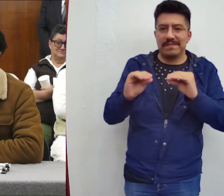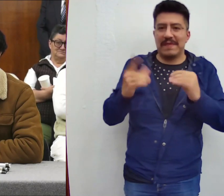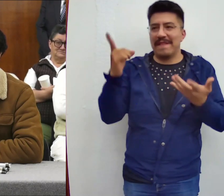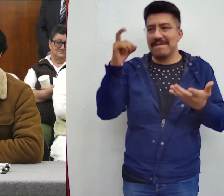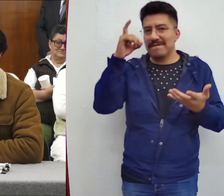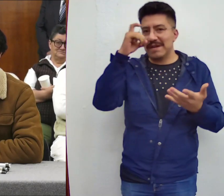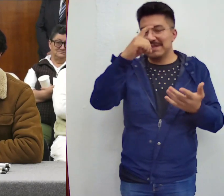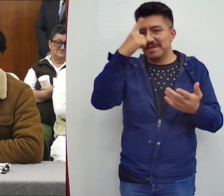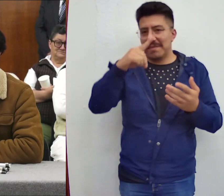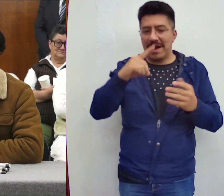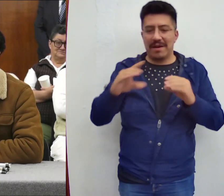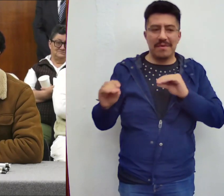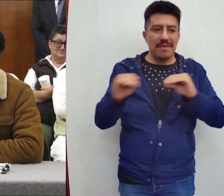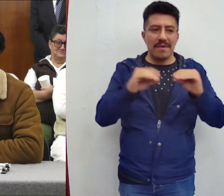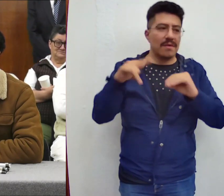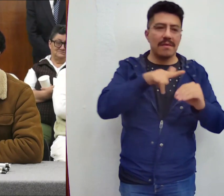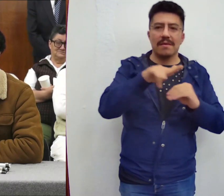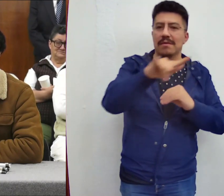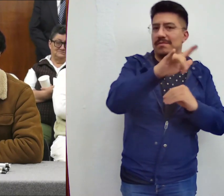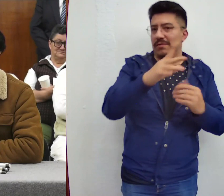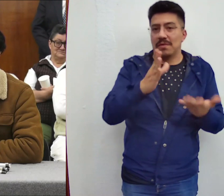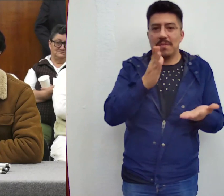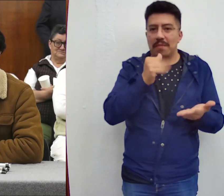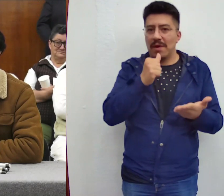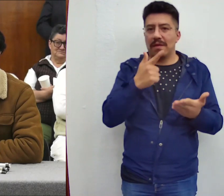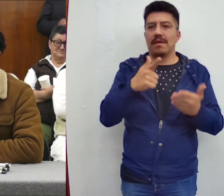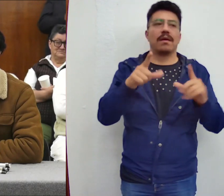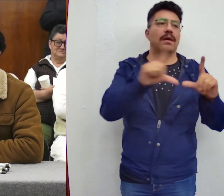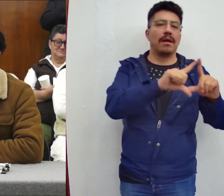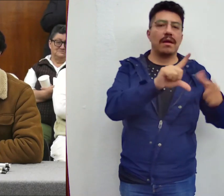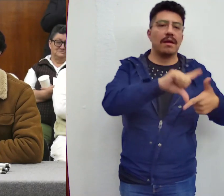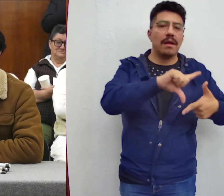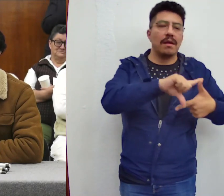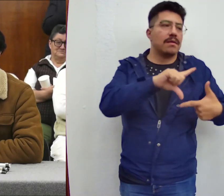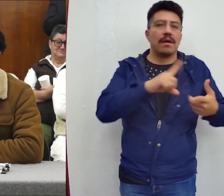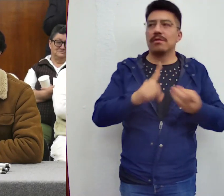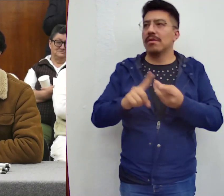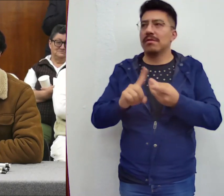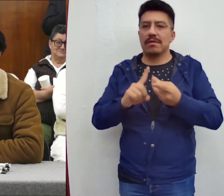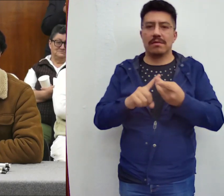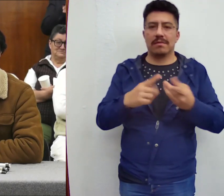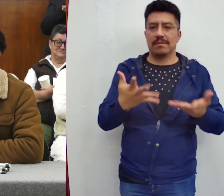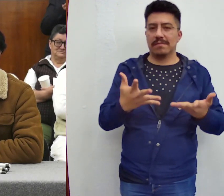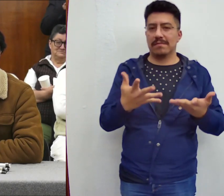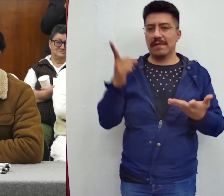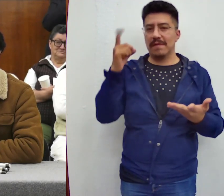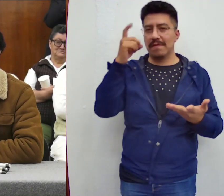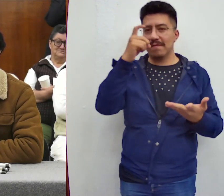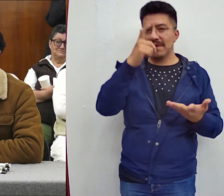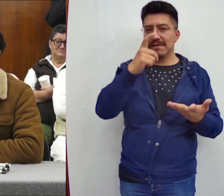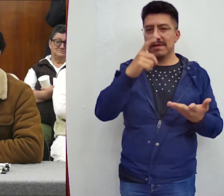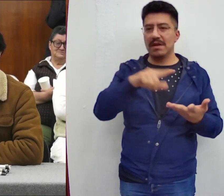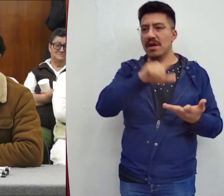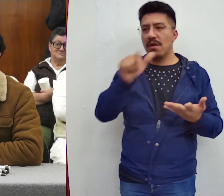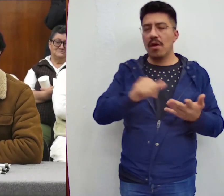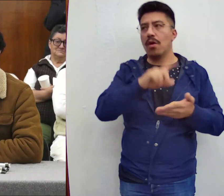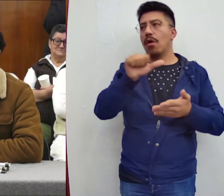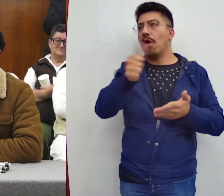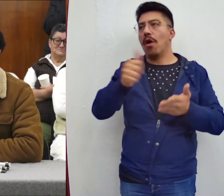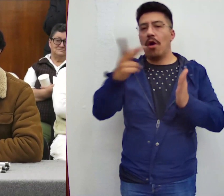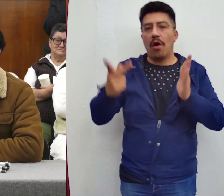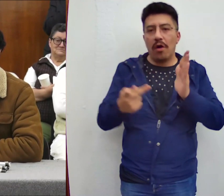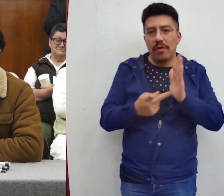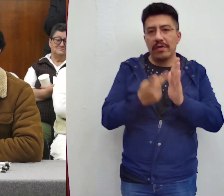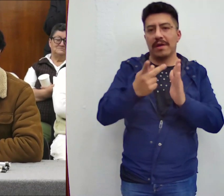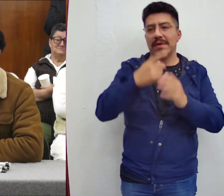desplazarse para poder obtener su credencial. Y después de esto, tenga que estar constantemente, año